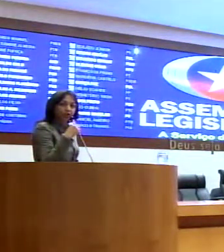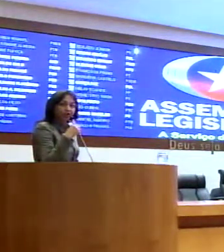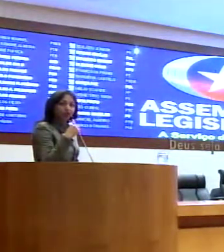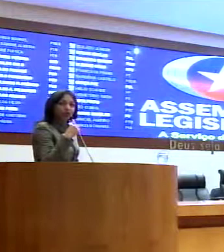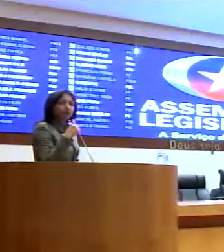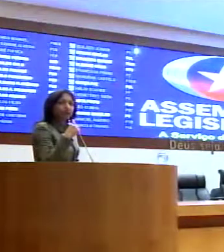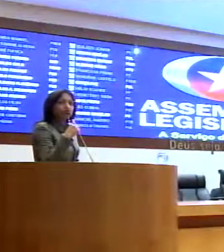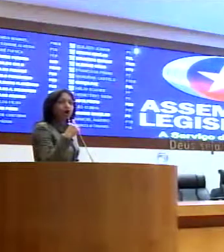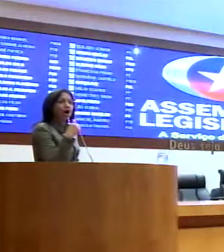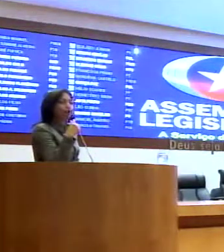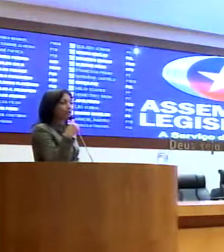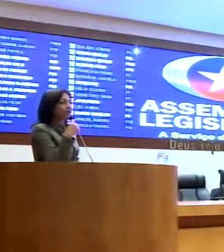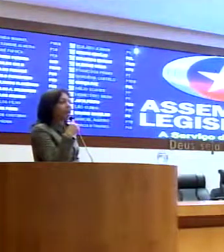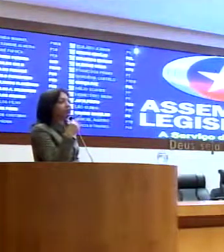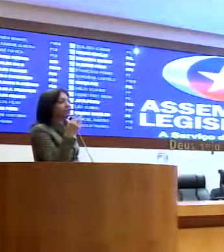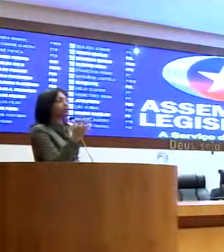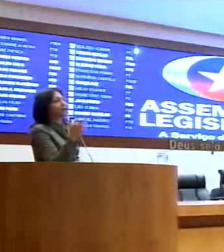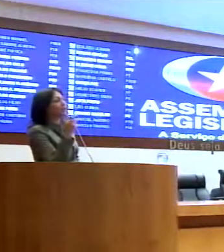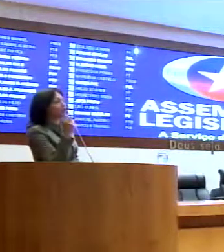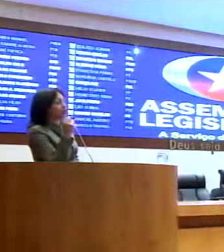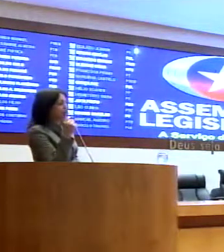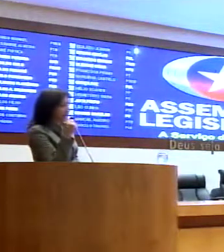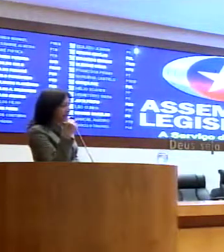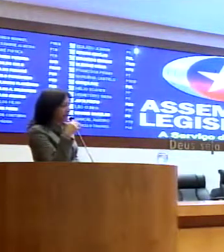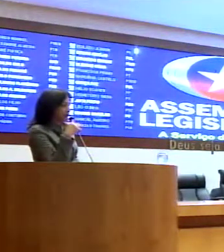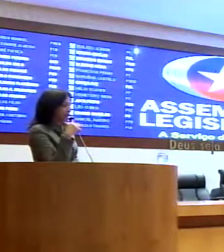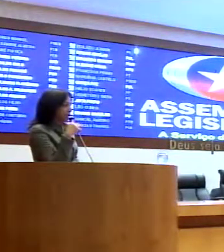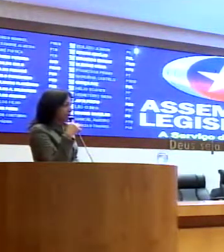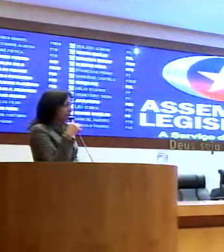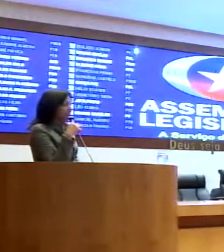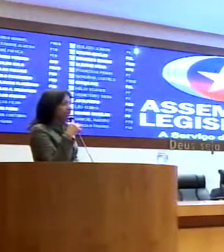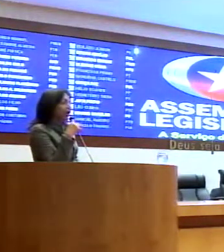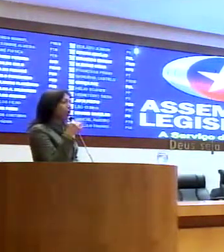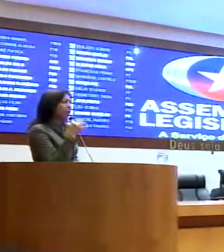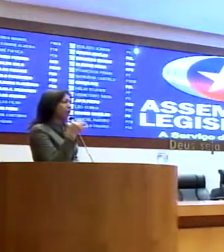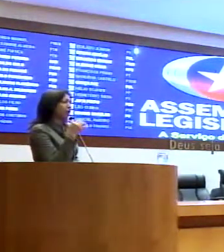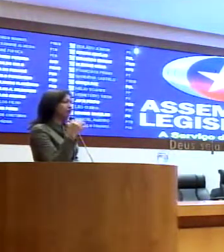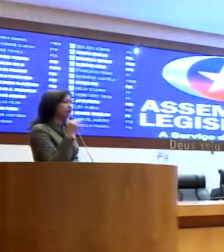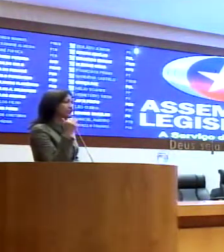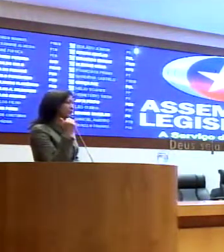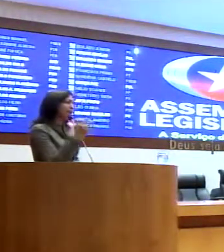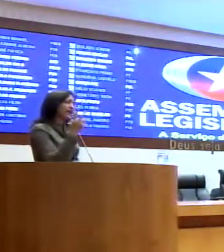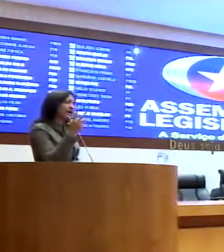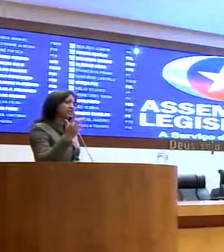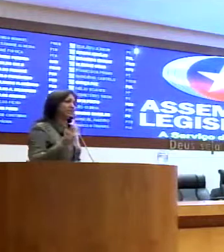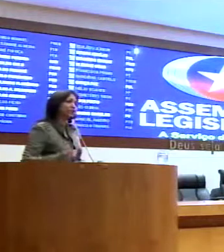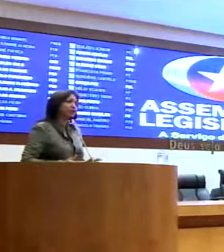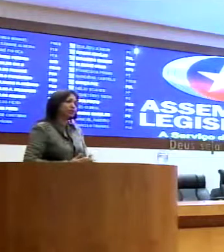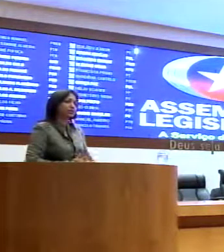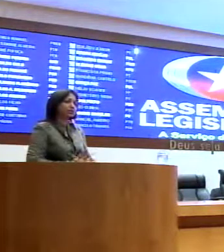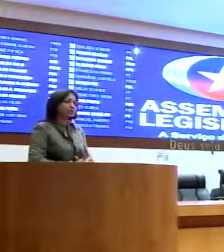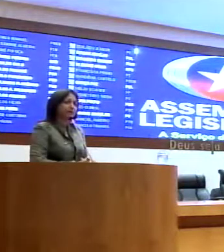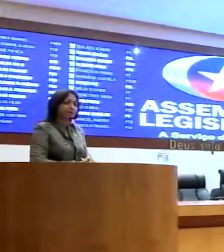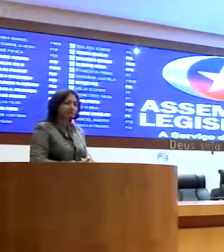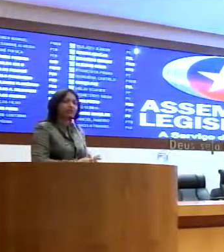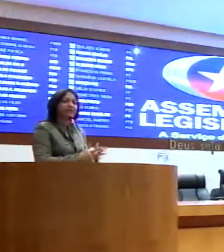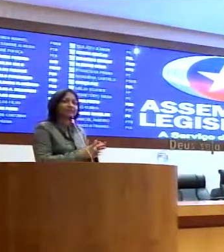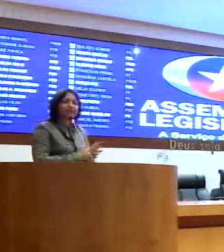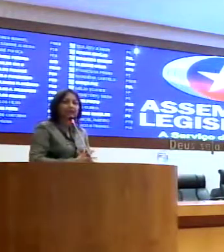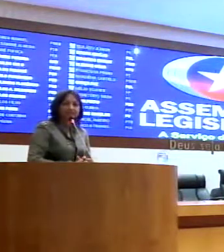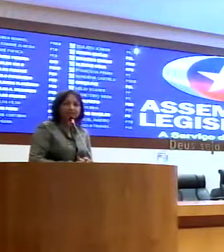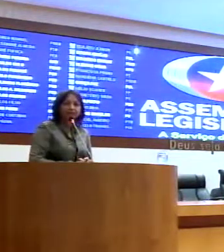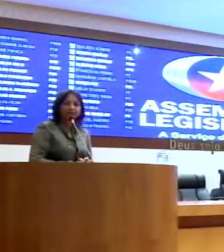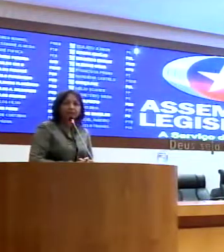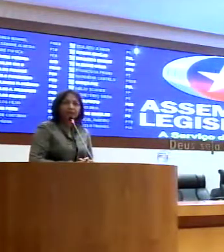sabemos, sofreu um golpe em aproximadamente 2 anos e interrompeu projetos importantes na política do Estado do Maranhão.